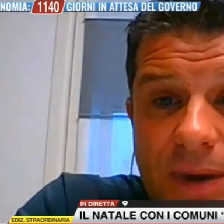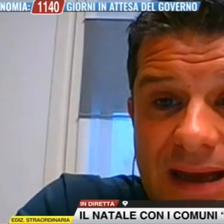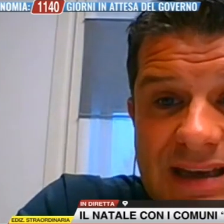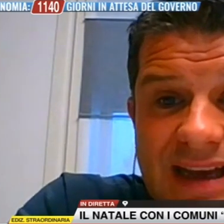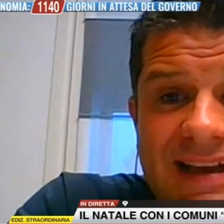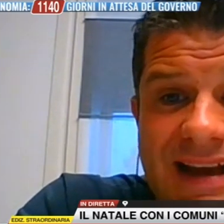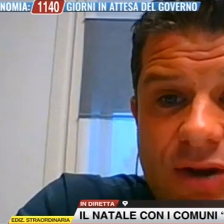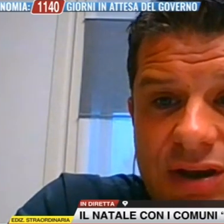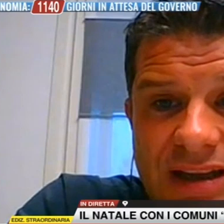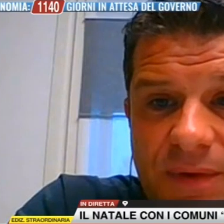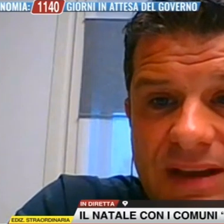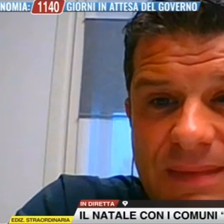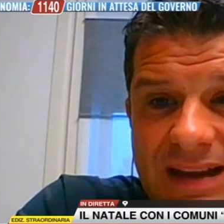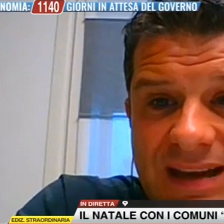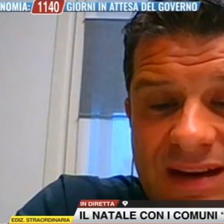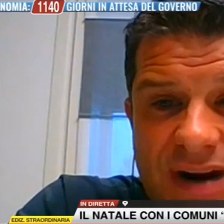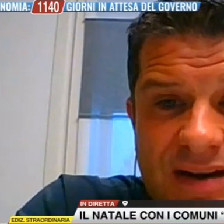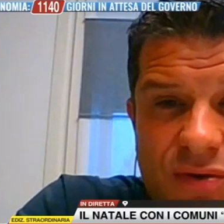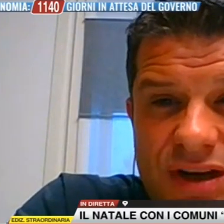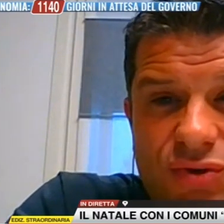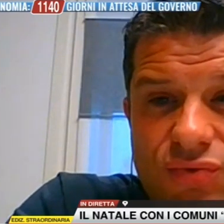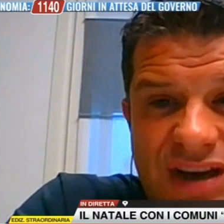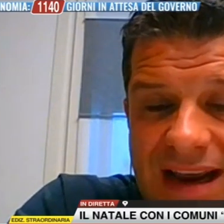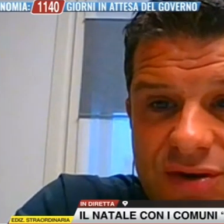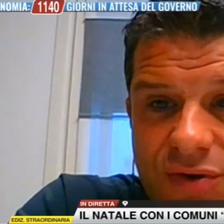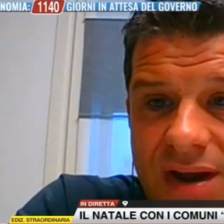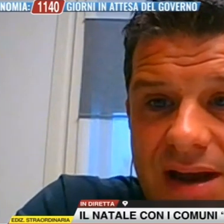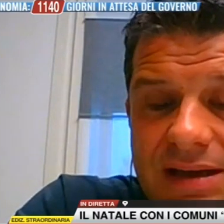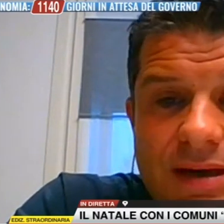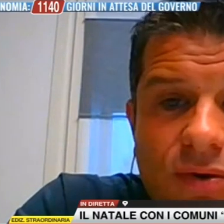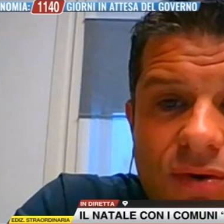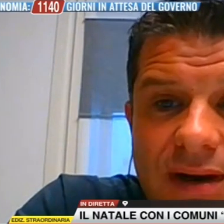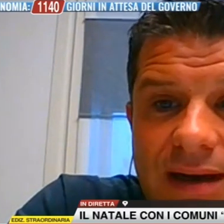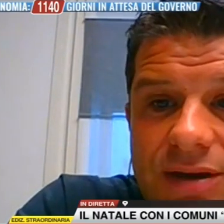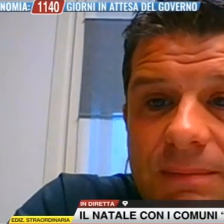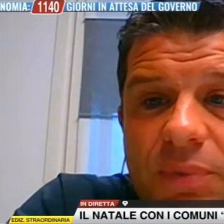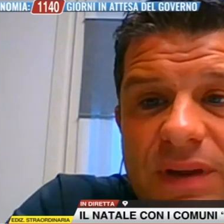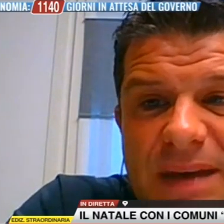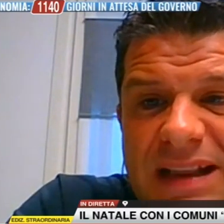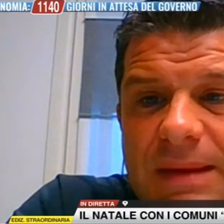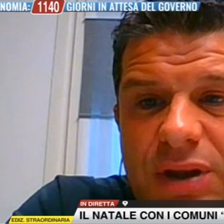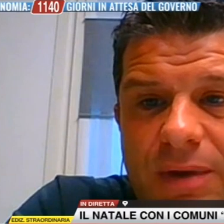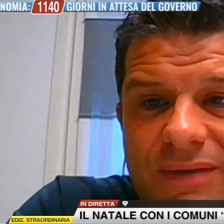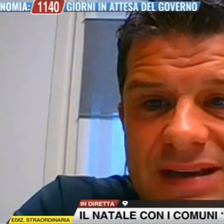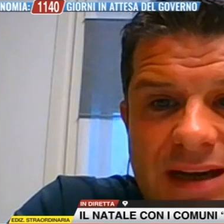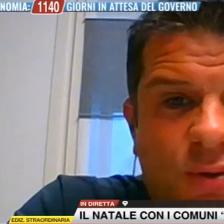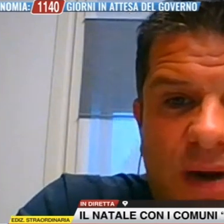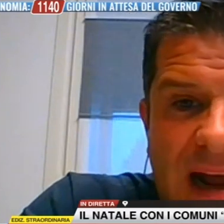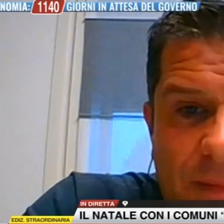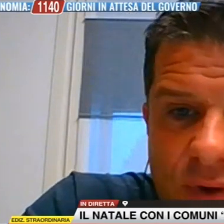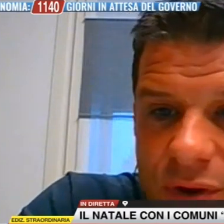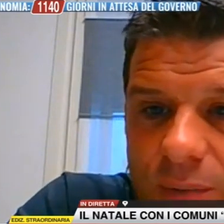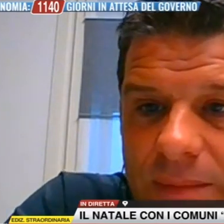tutto il paese, e in realtà adotta dei provvedimenti che non hanno nessun senso, se non provvedimenti che potrebbero aver senso